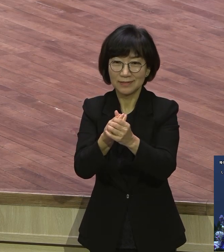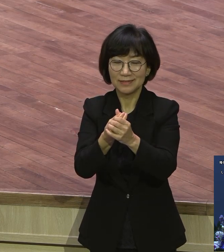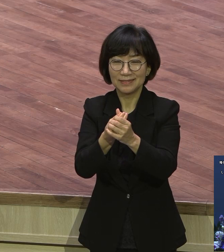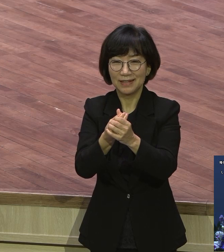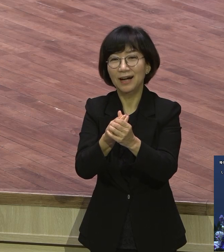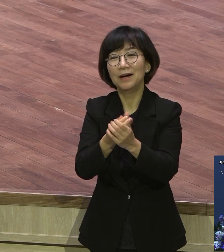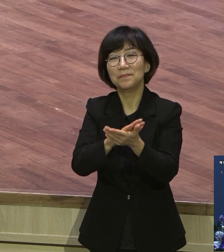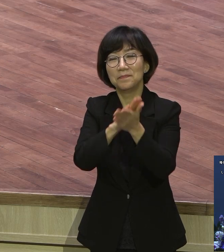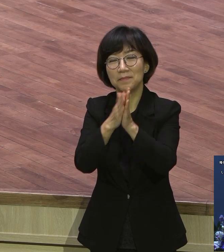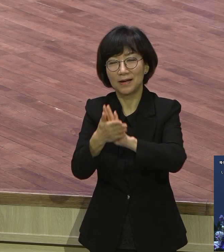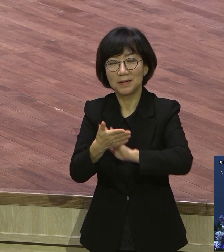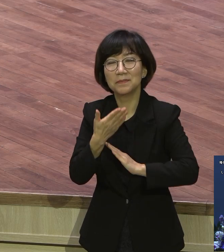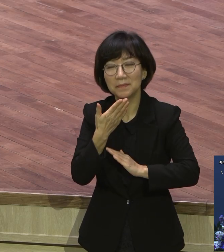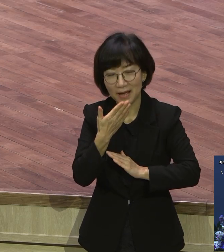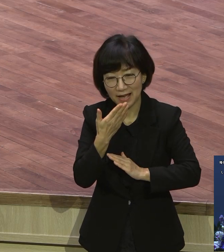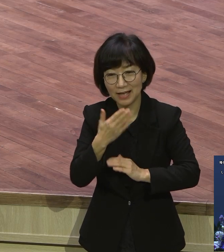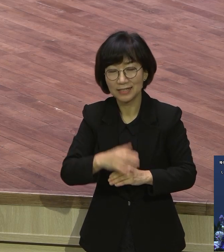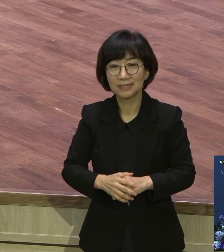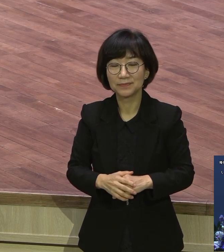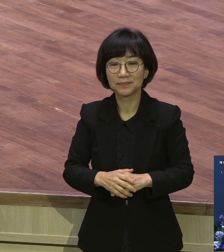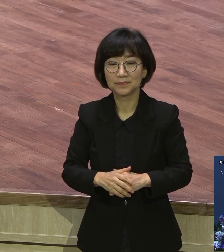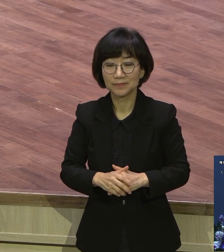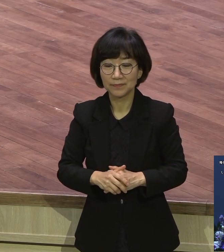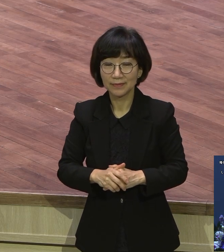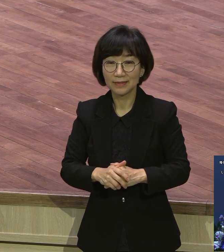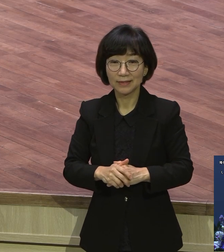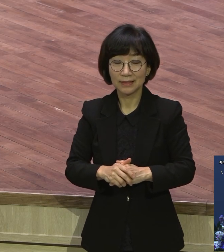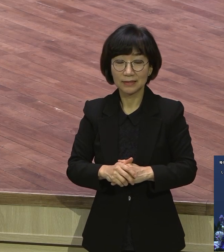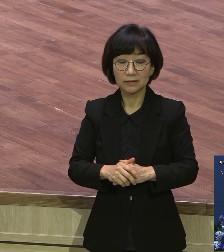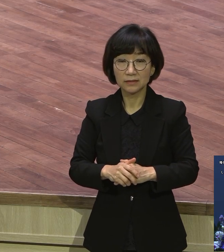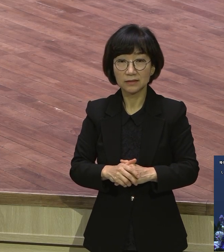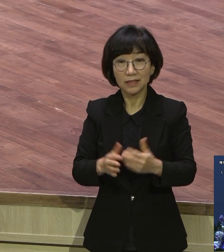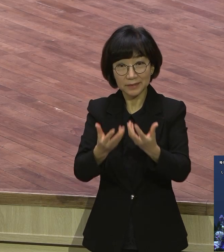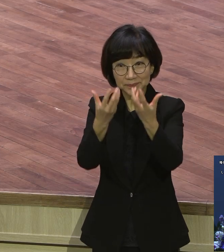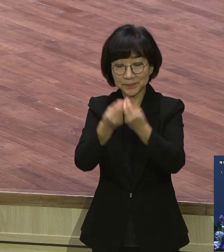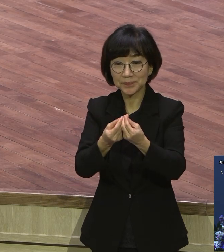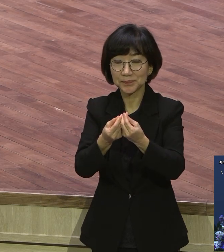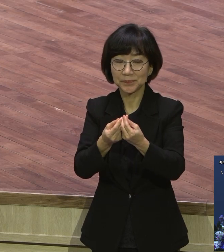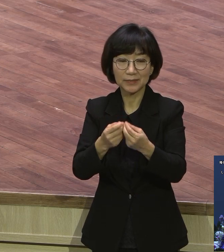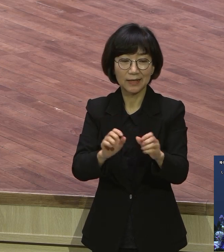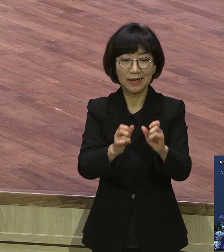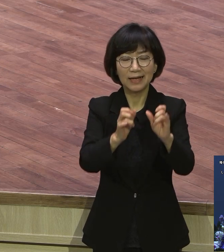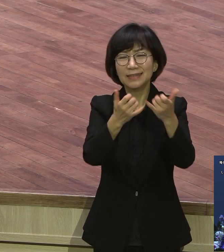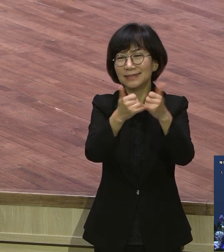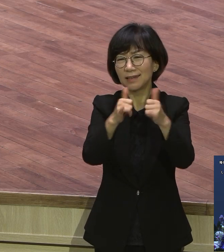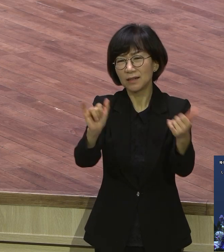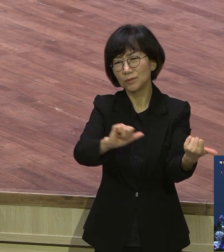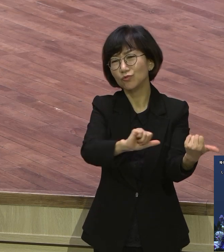우리가 영혼을 떠난 육신을 육신 앞에